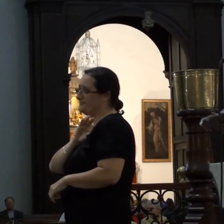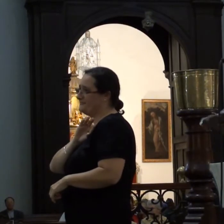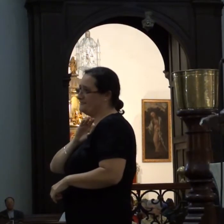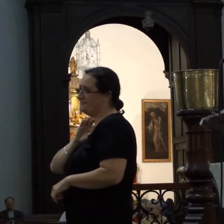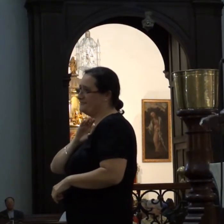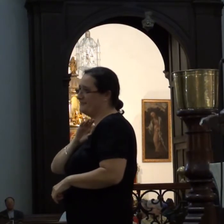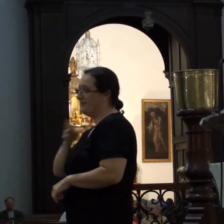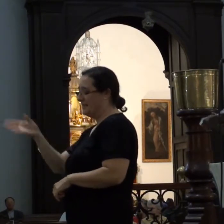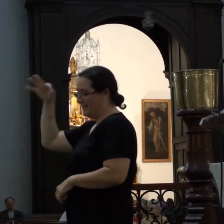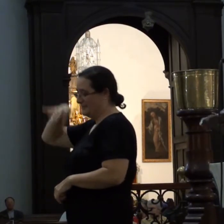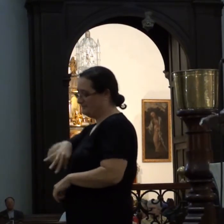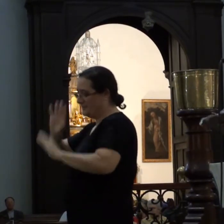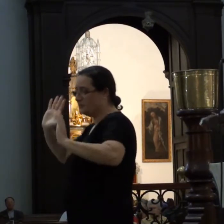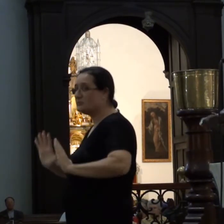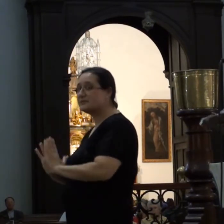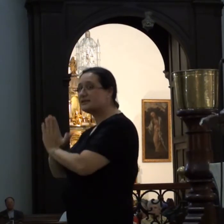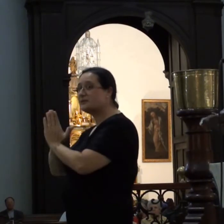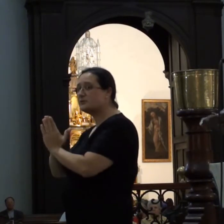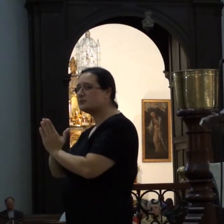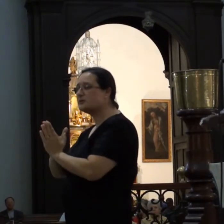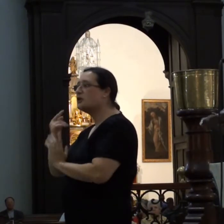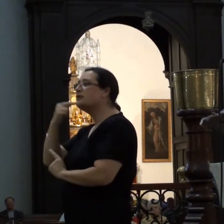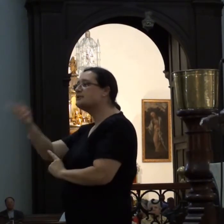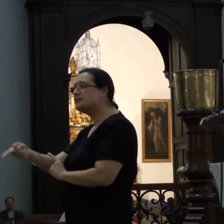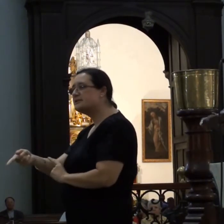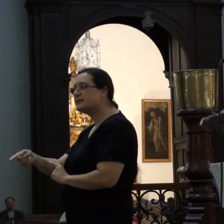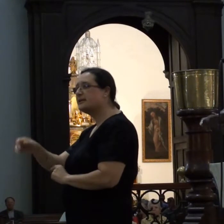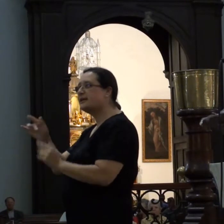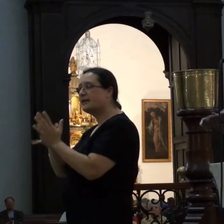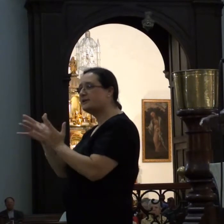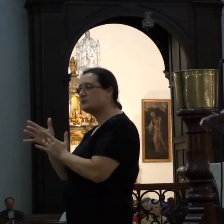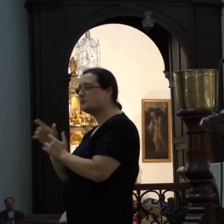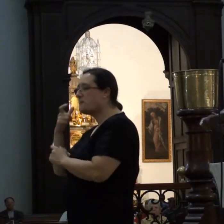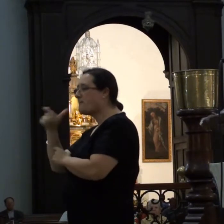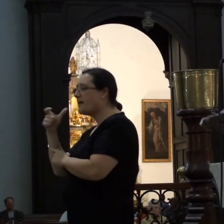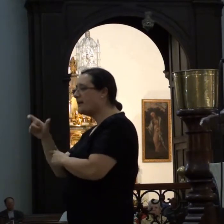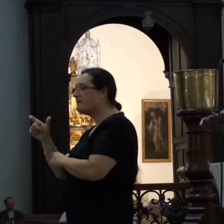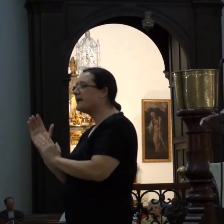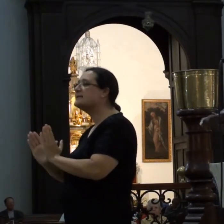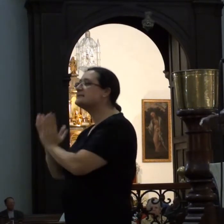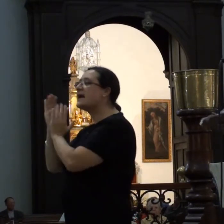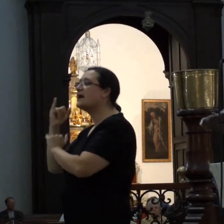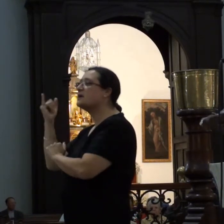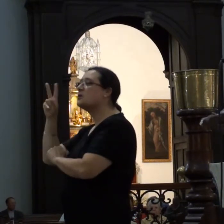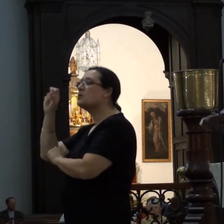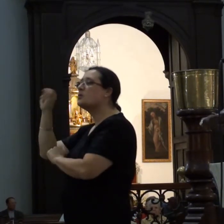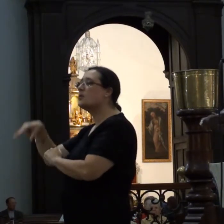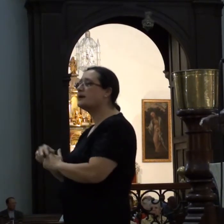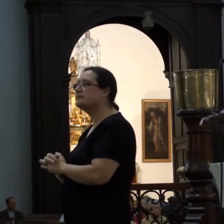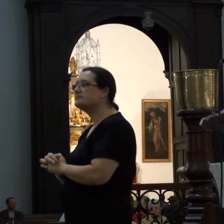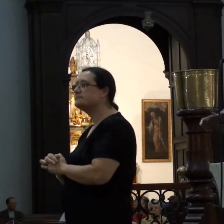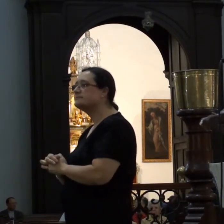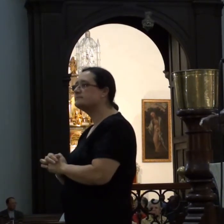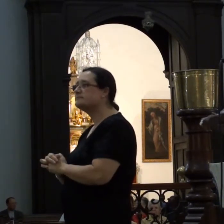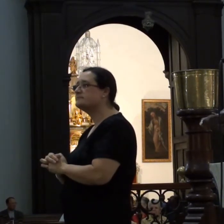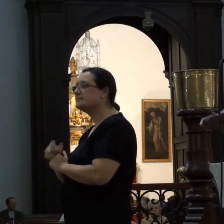del Espíritu Santo nos dijo Jesús en palabras que nos transmite el evangelista San Juan pero